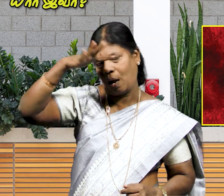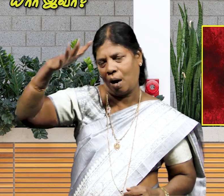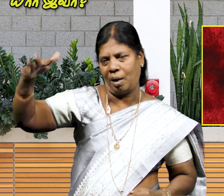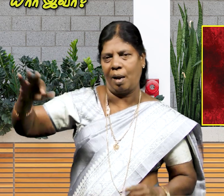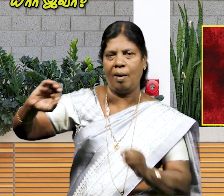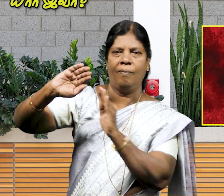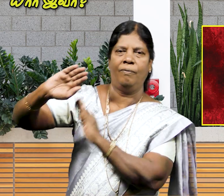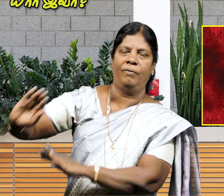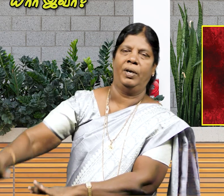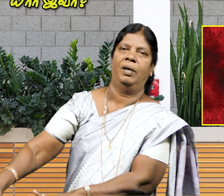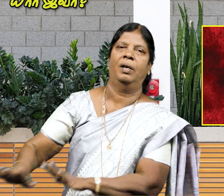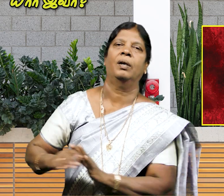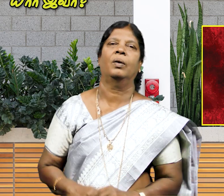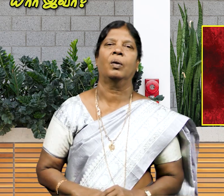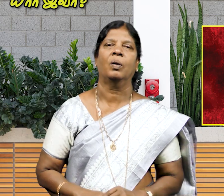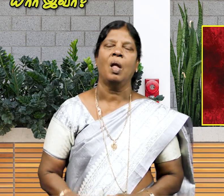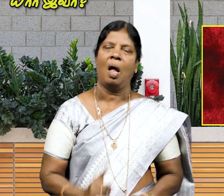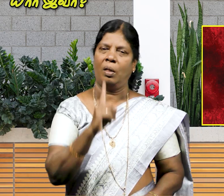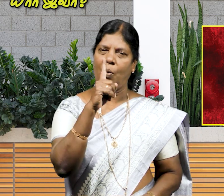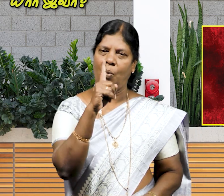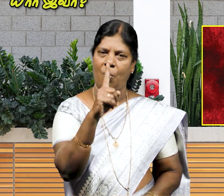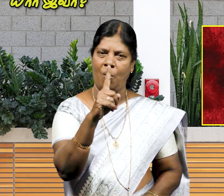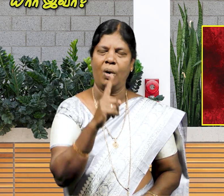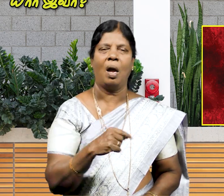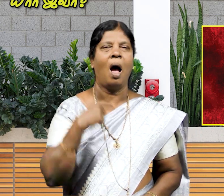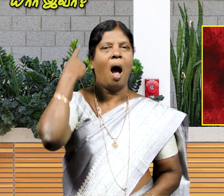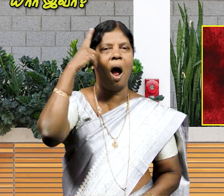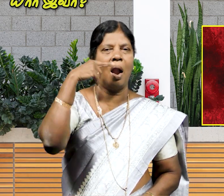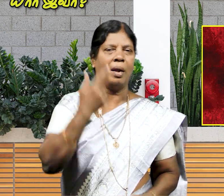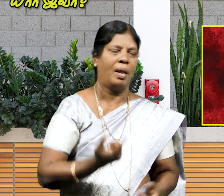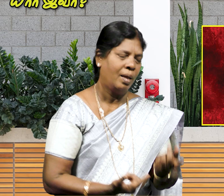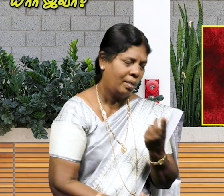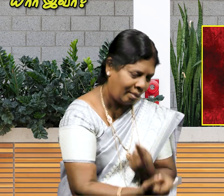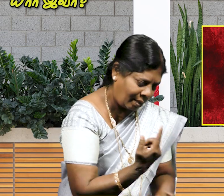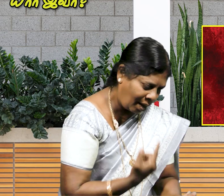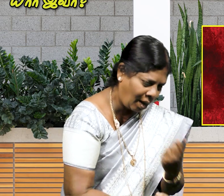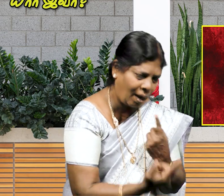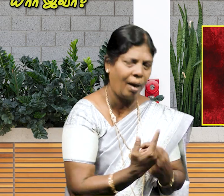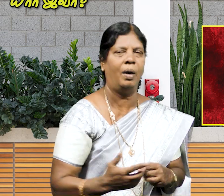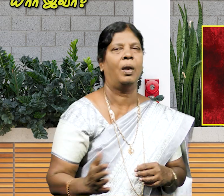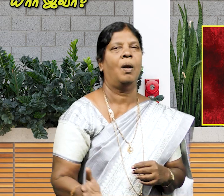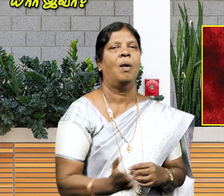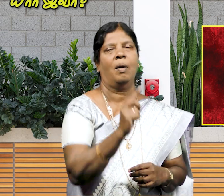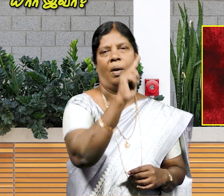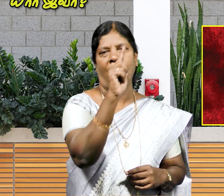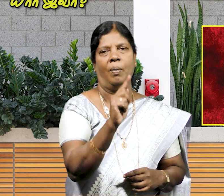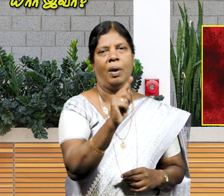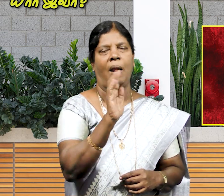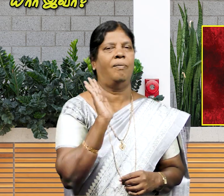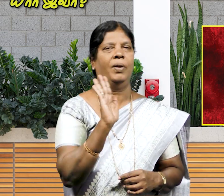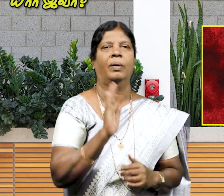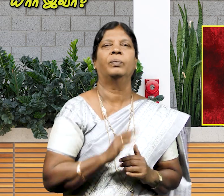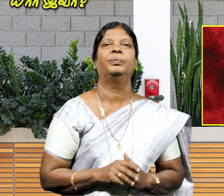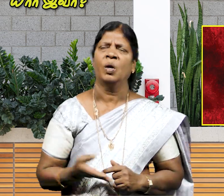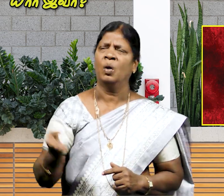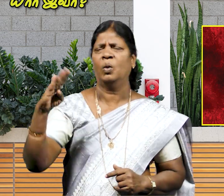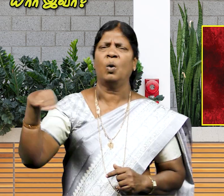காட்டிலே விட்டுவிட்டு அந்த ஒரு ஆட்டை தேடி திரியானோ என்று ஒரு கேள்வி